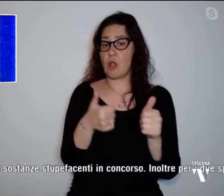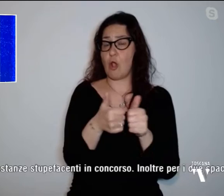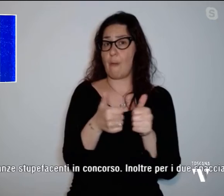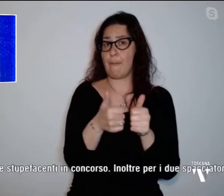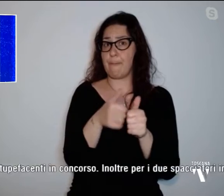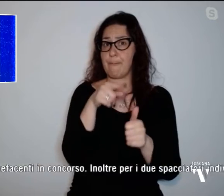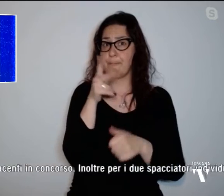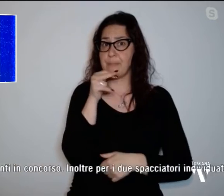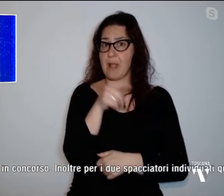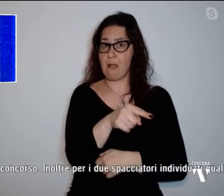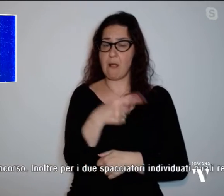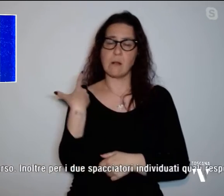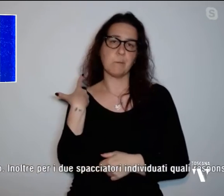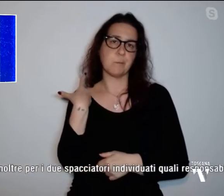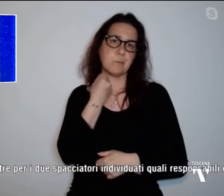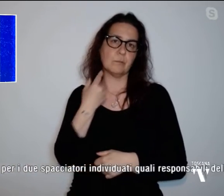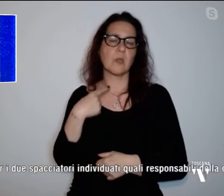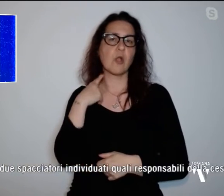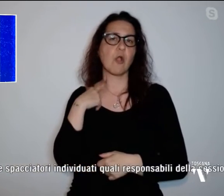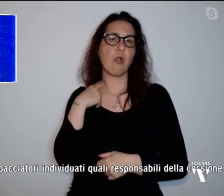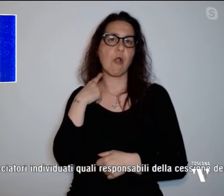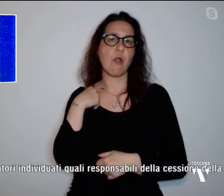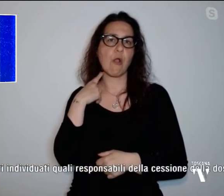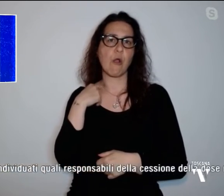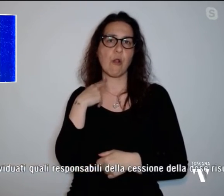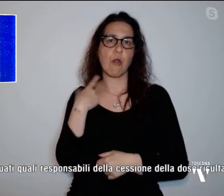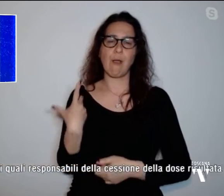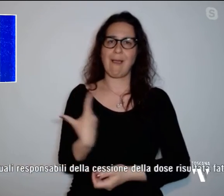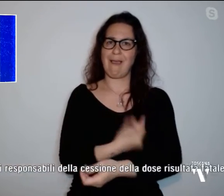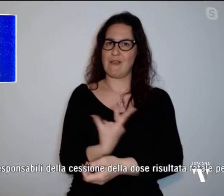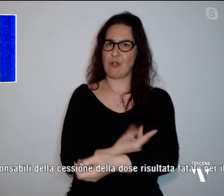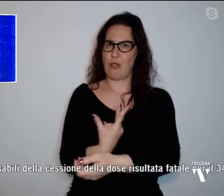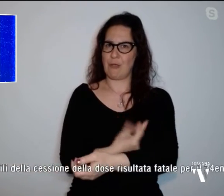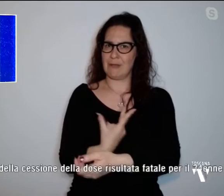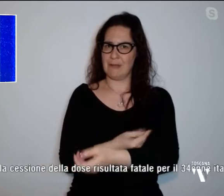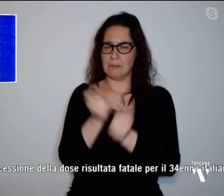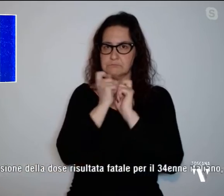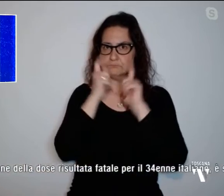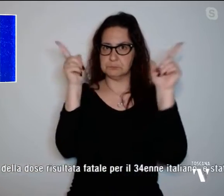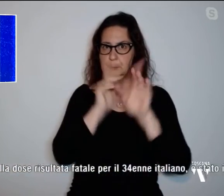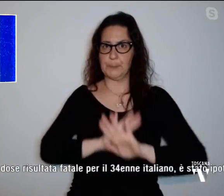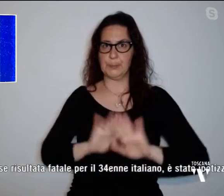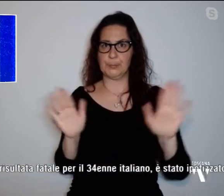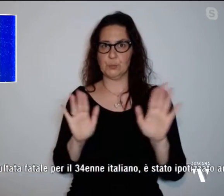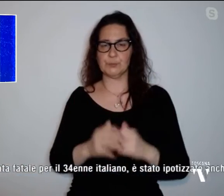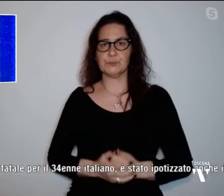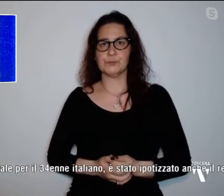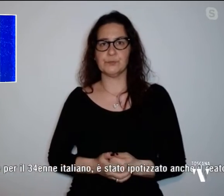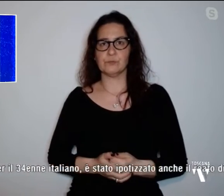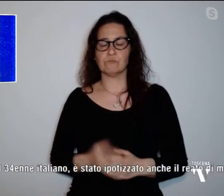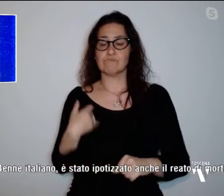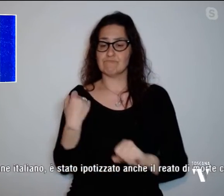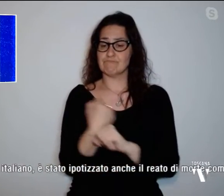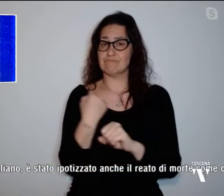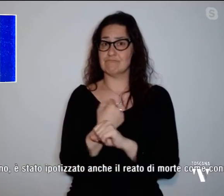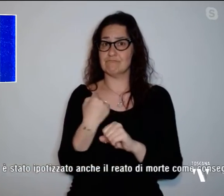sul collo una dose di eroina e non si era più svegliato. Nel corso dell'operazione di oggi,